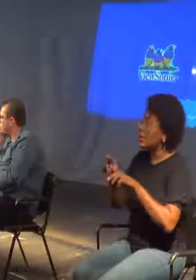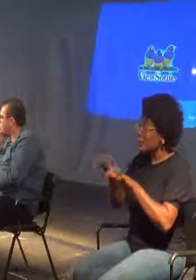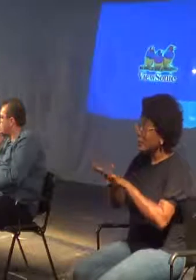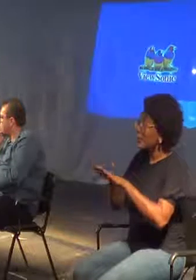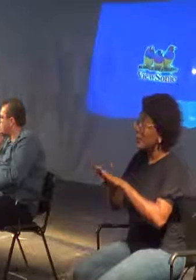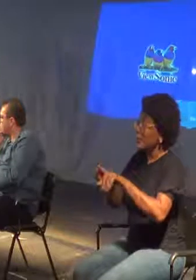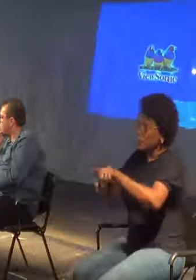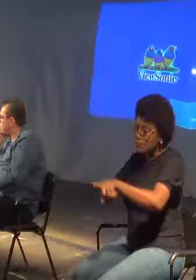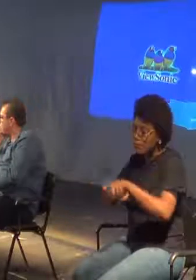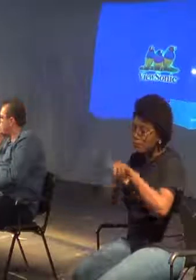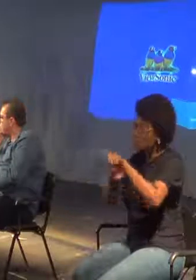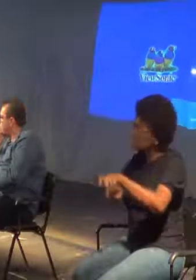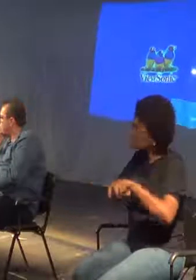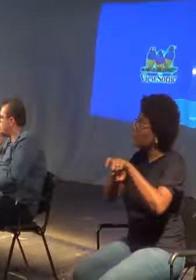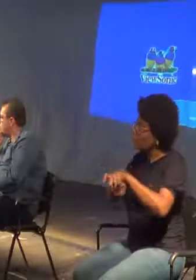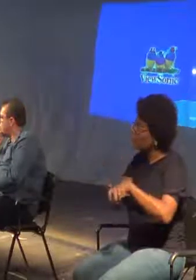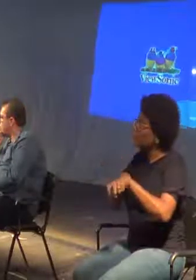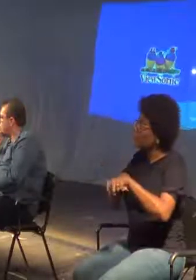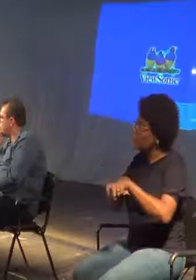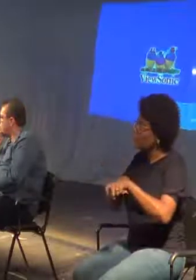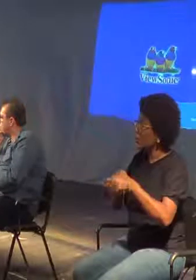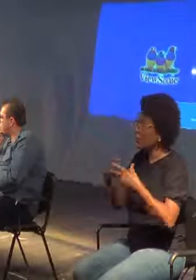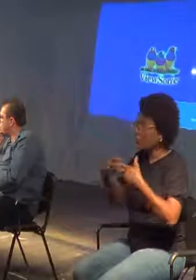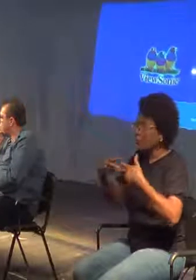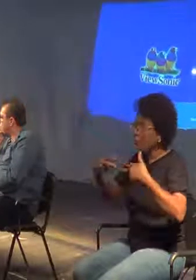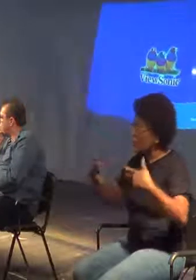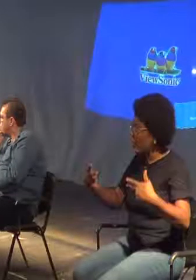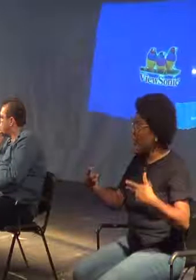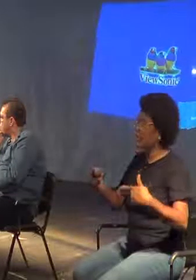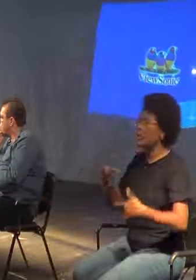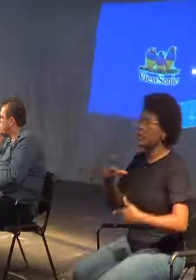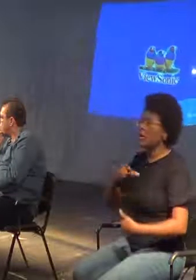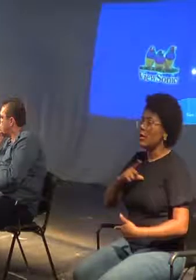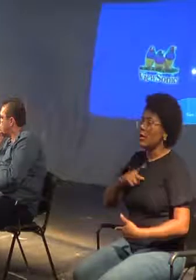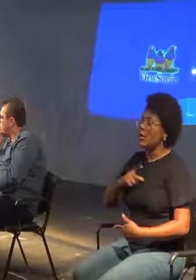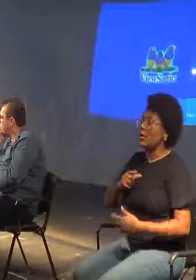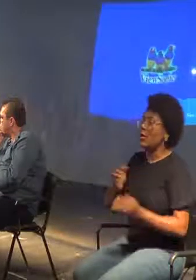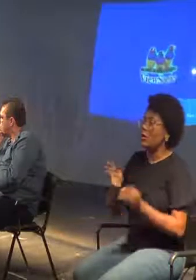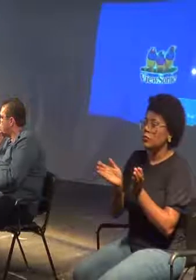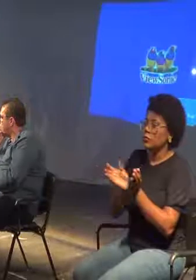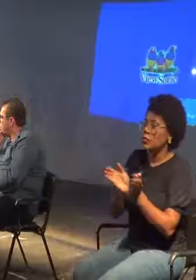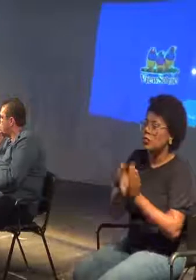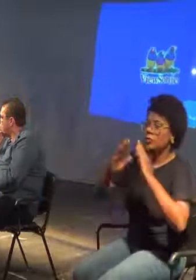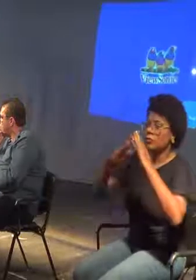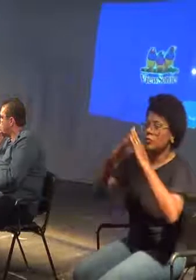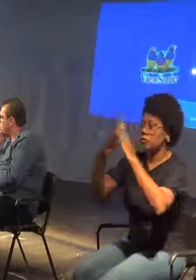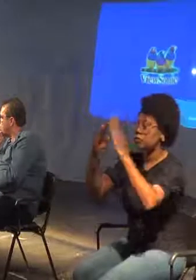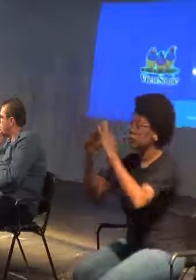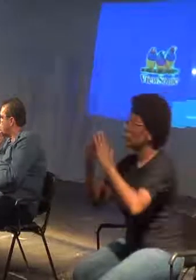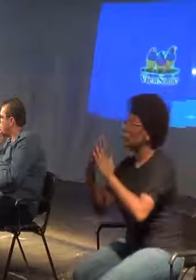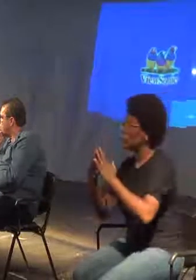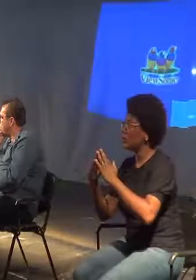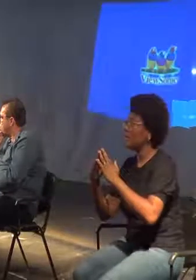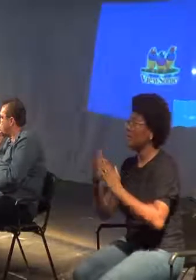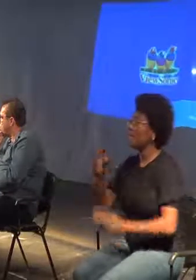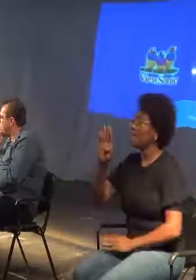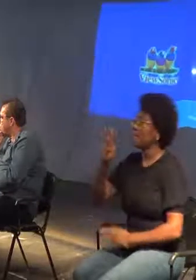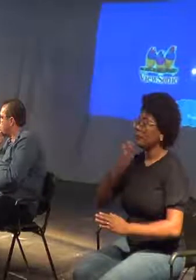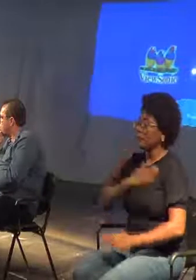como um hospital, né? um condomínio residencial que parece que está fora do